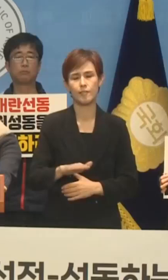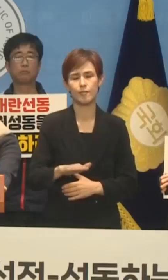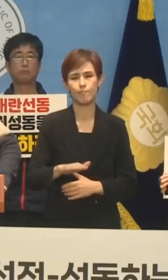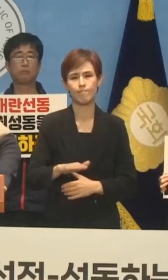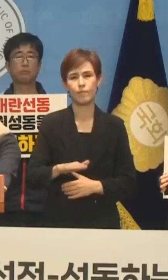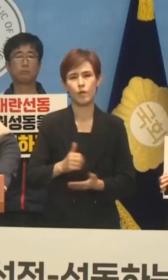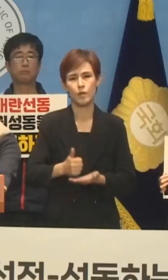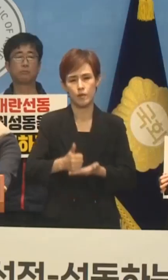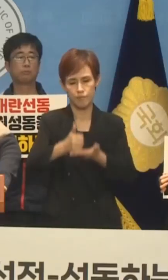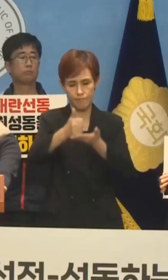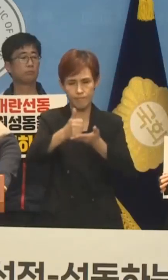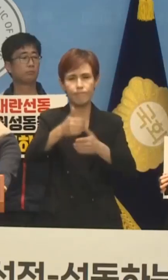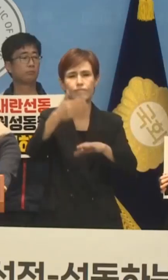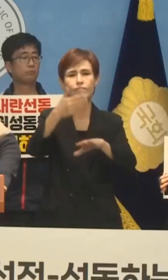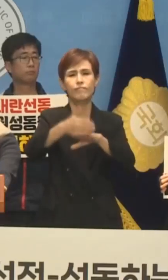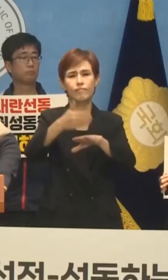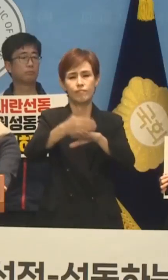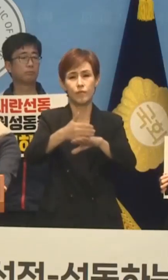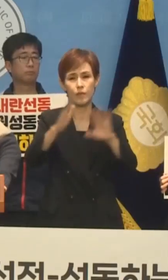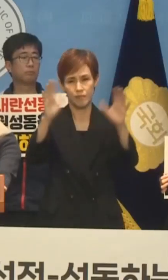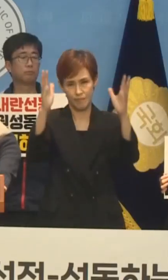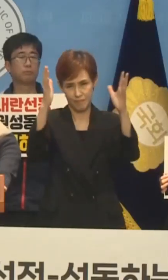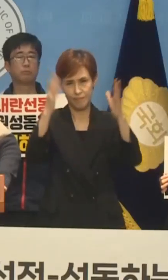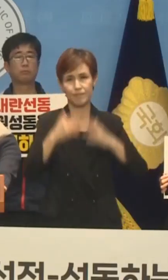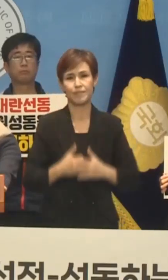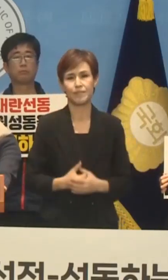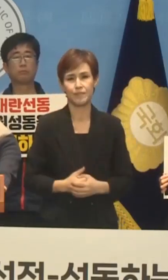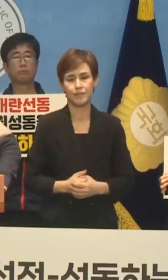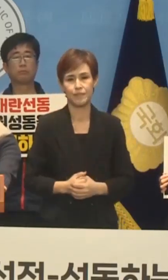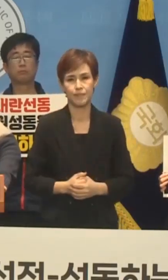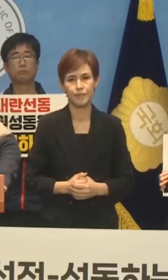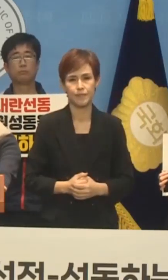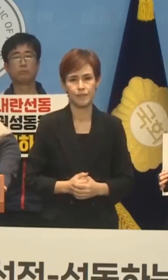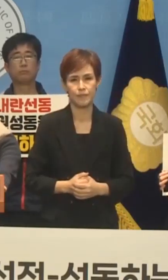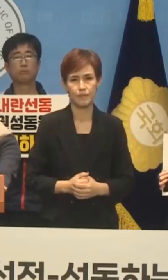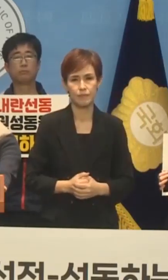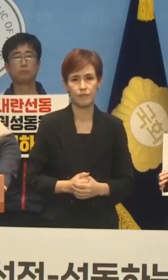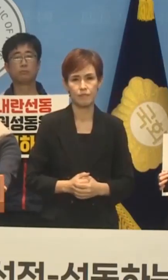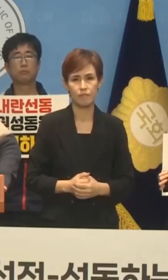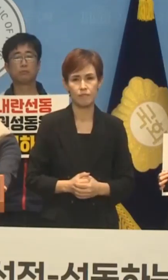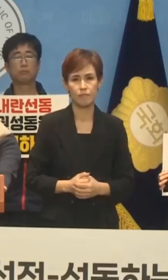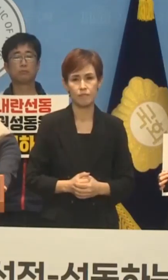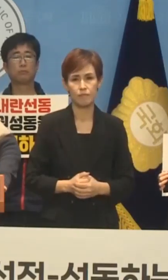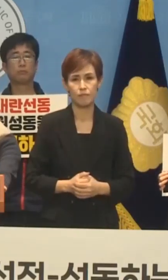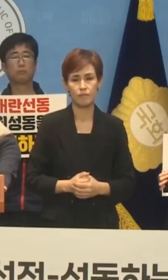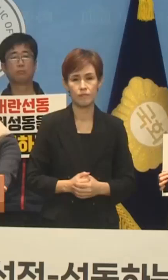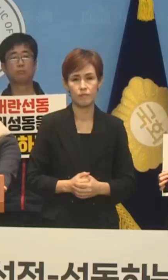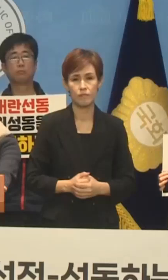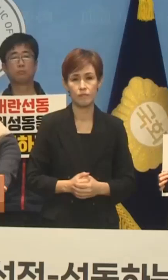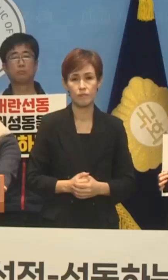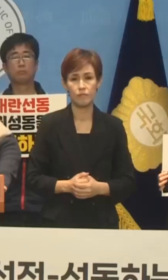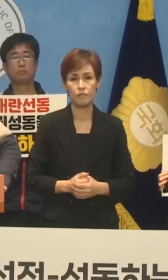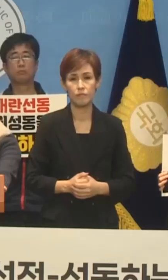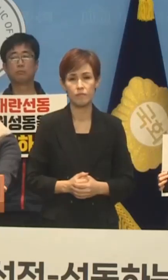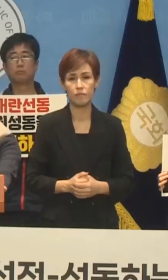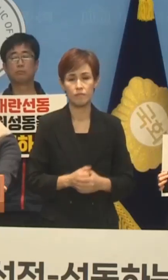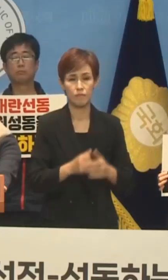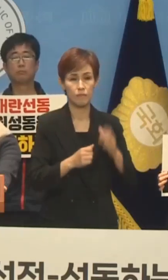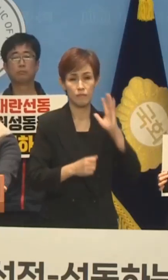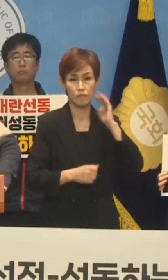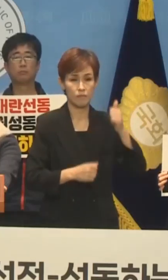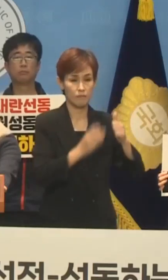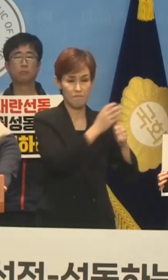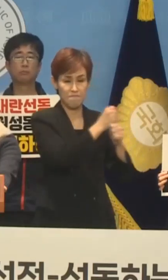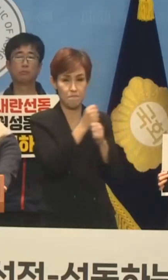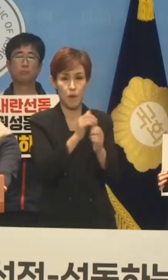어린 존경과 박수를 보낸다. 그러나 우두머리가 없어진 후에도 곳곳에